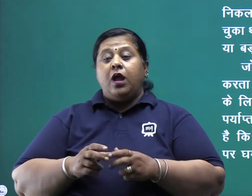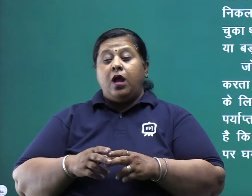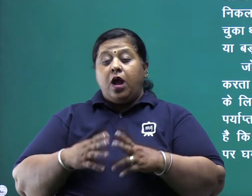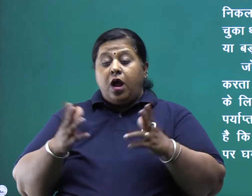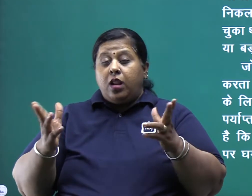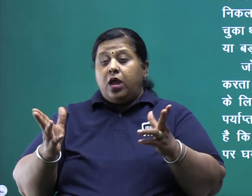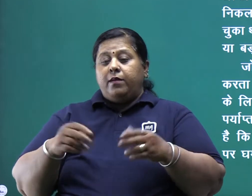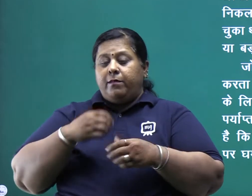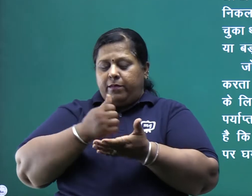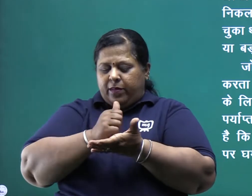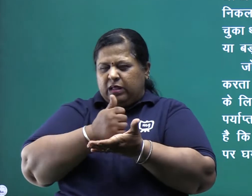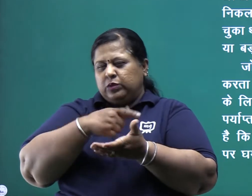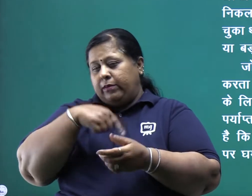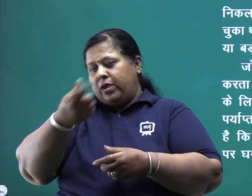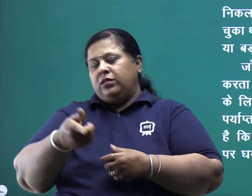अनेक प्रयासों के बाद